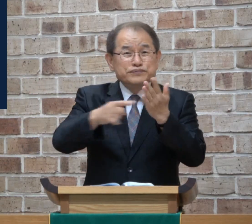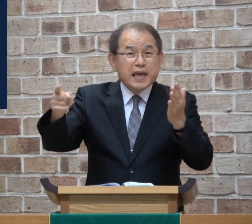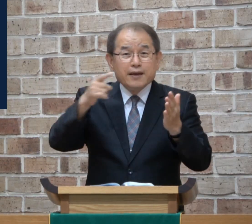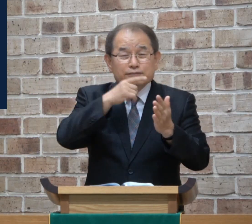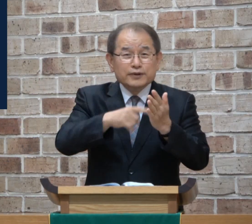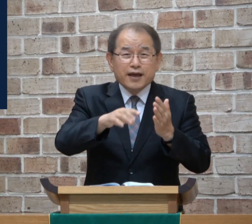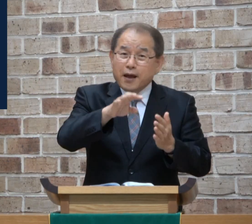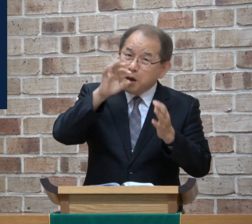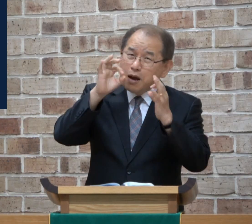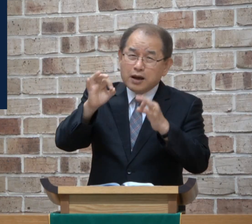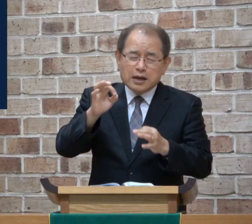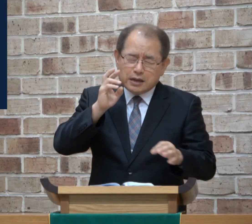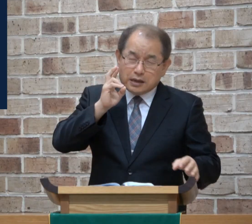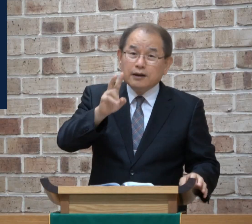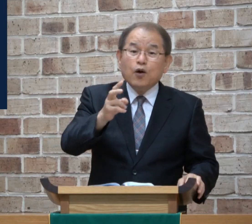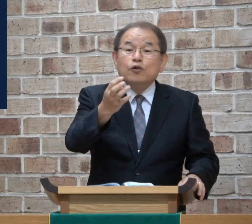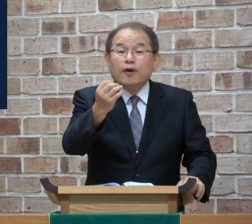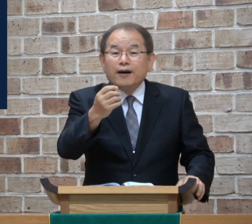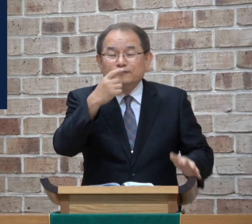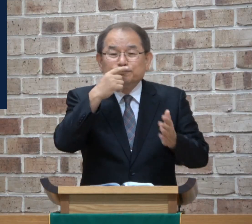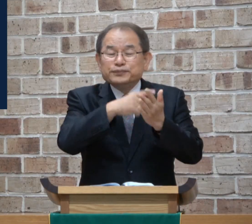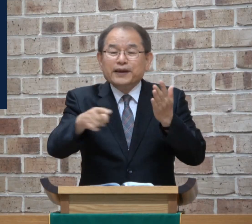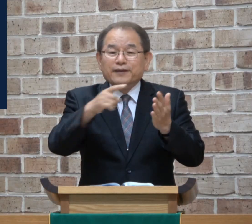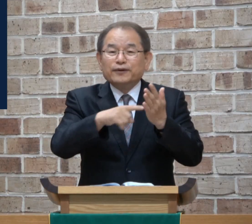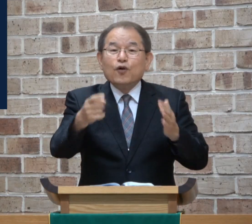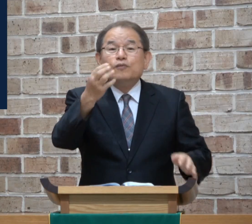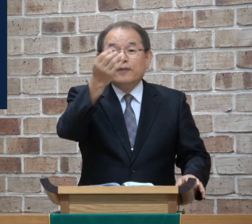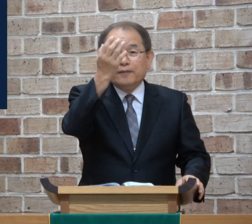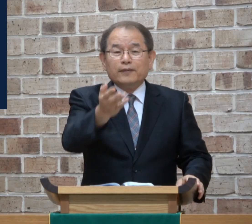그 피해는 너무나 엄청난 것이었습니다.